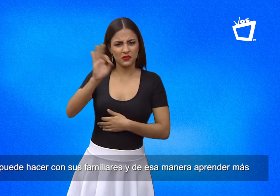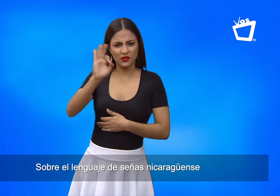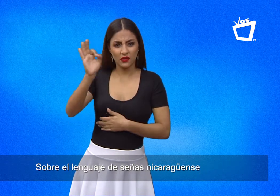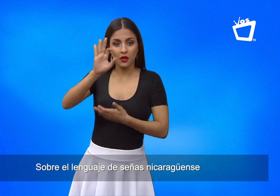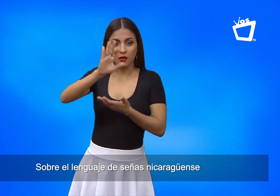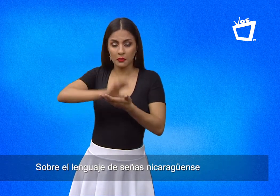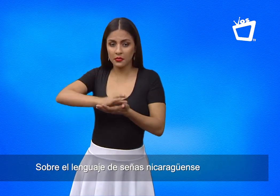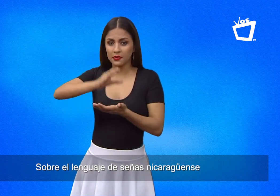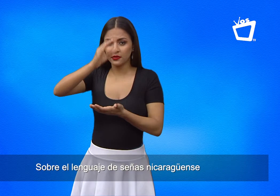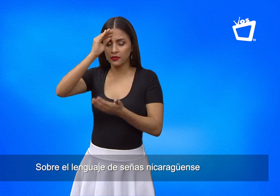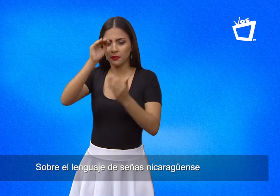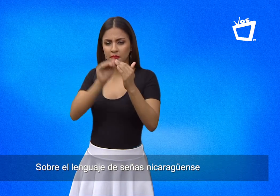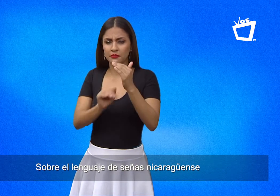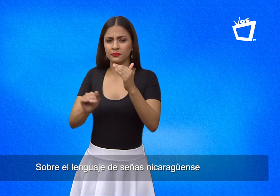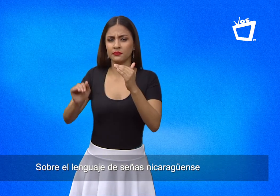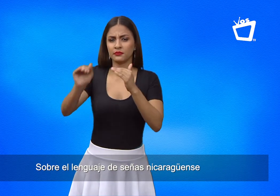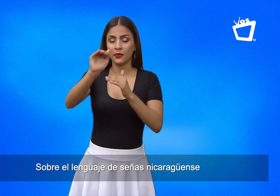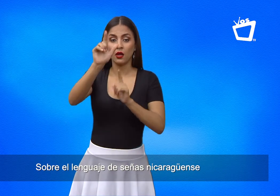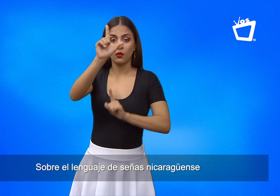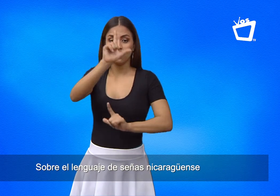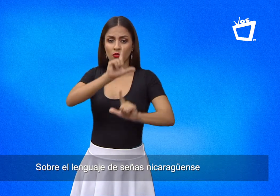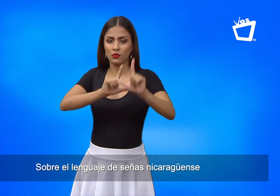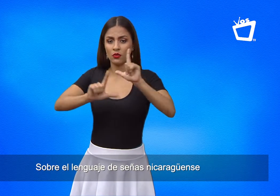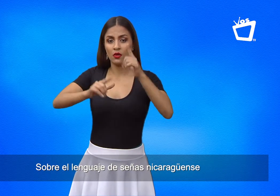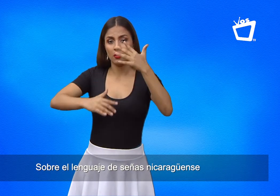el lenguaje de señas nicaragüense.